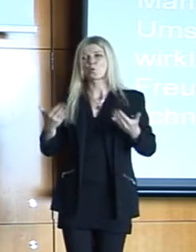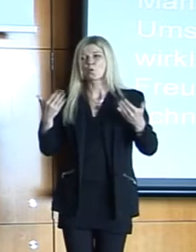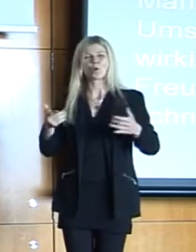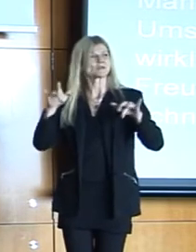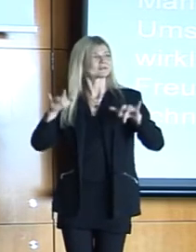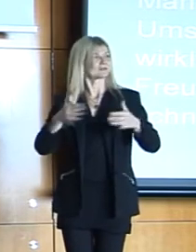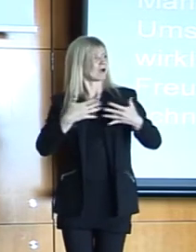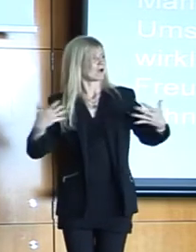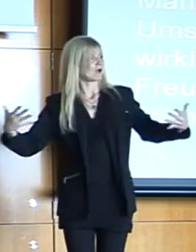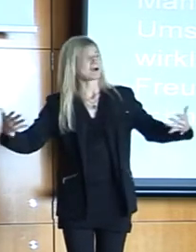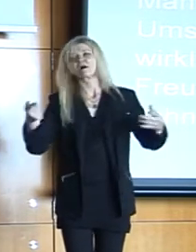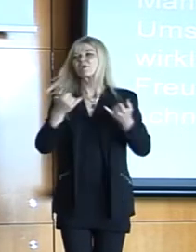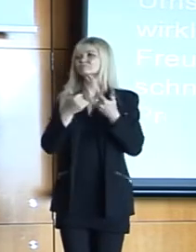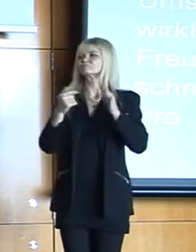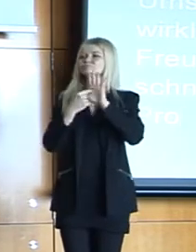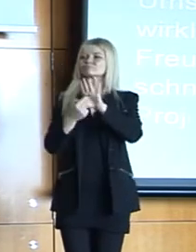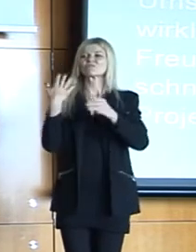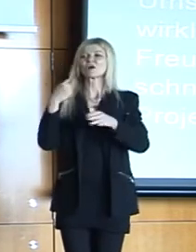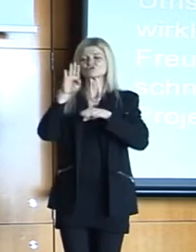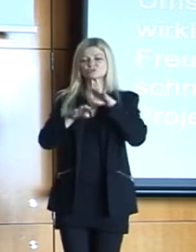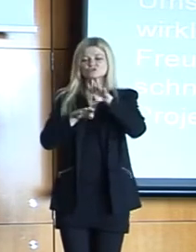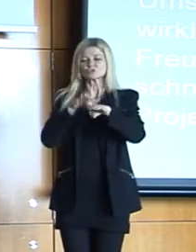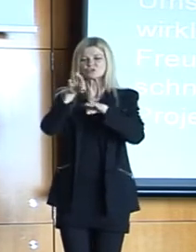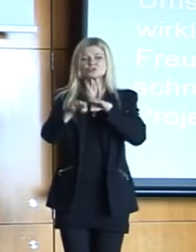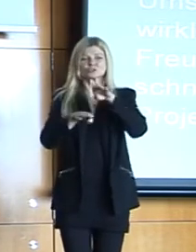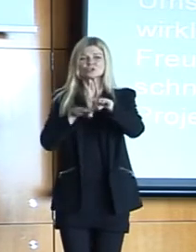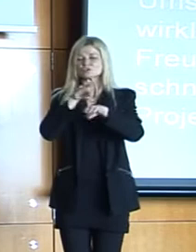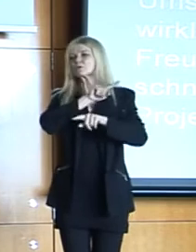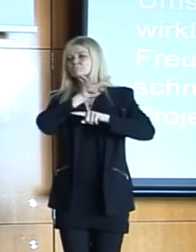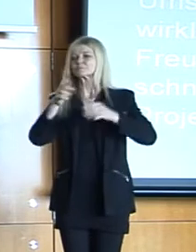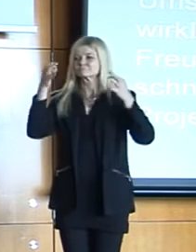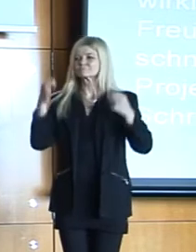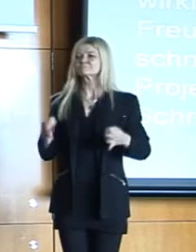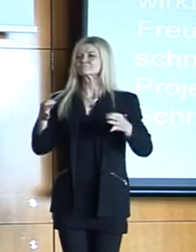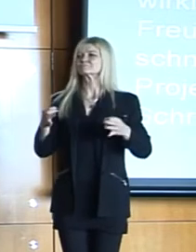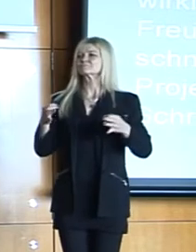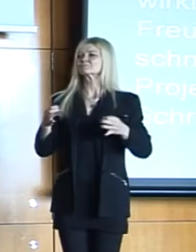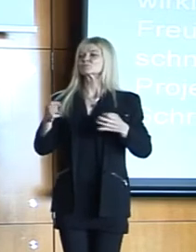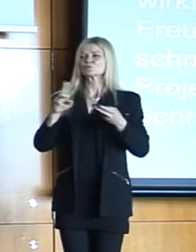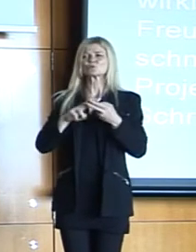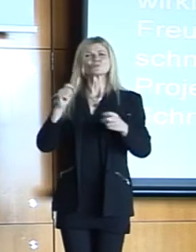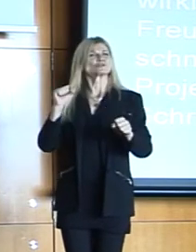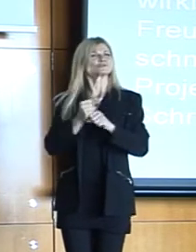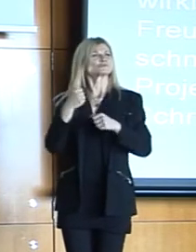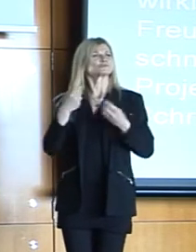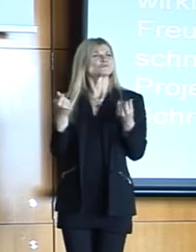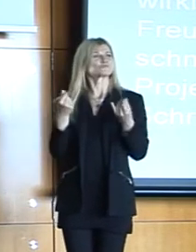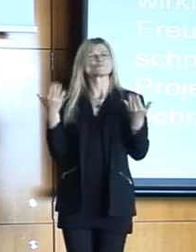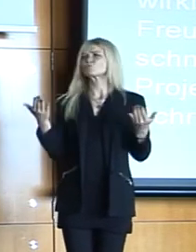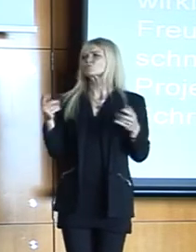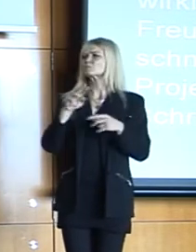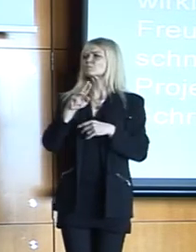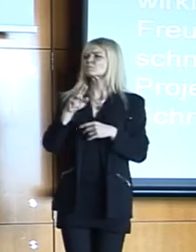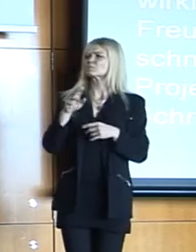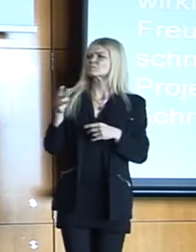und wie Sie es mitbekommen, eine Schritt-für-Schritt-Geschichte, und irgendwie kam mir das dann so vor, ja, also nur Barrieren zu